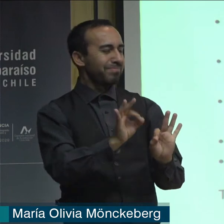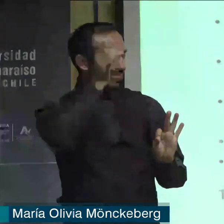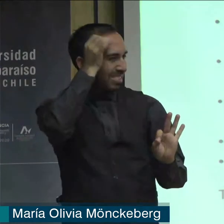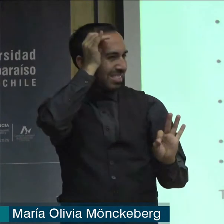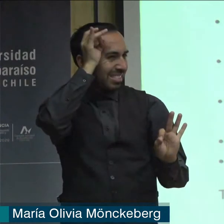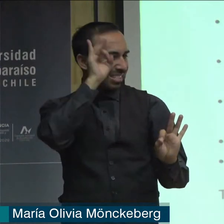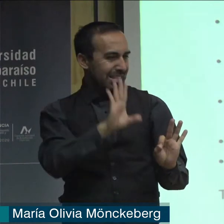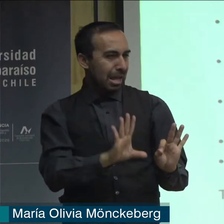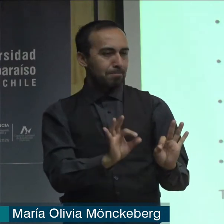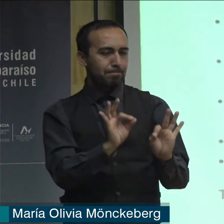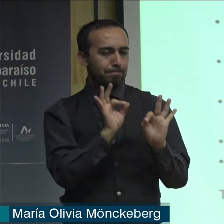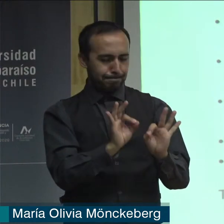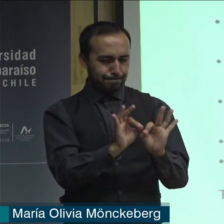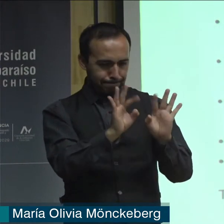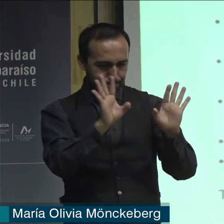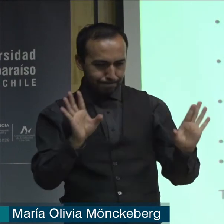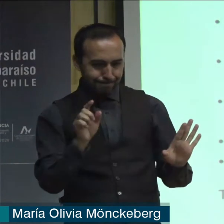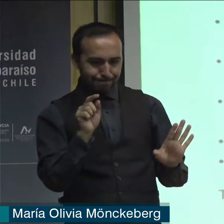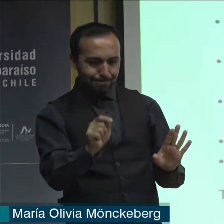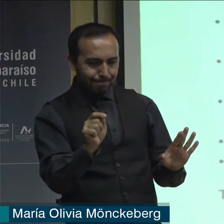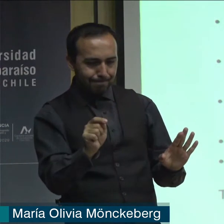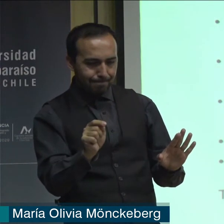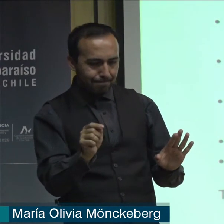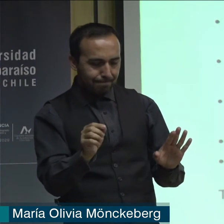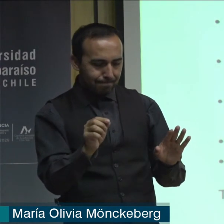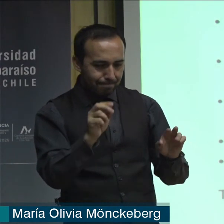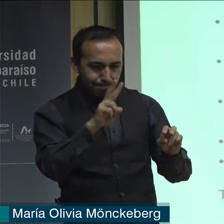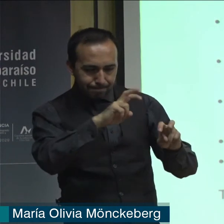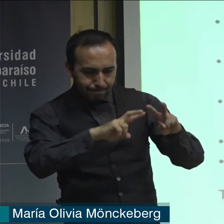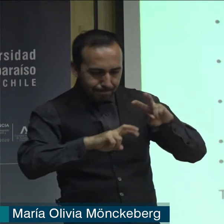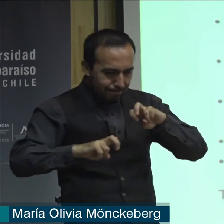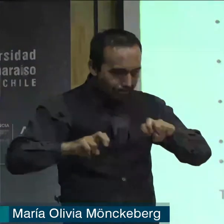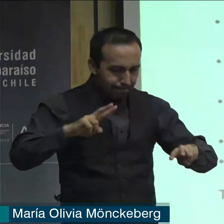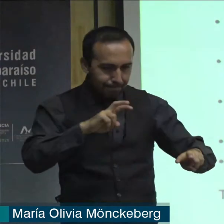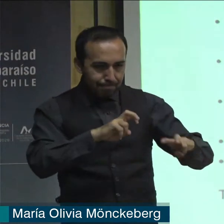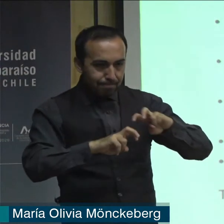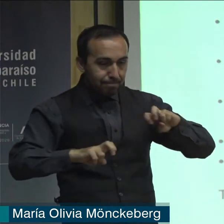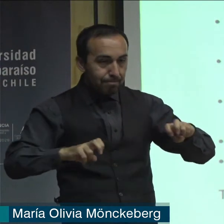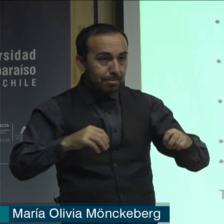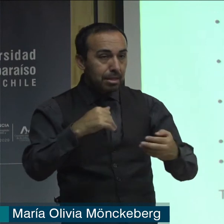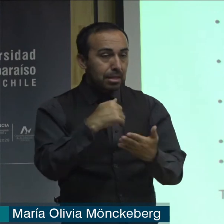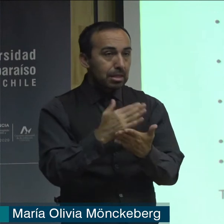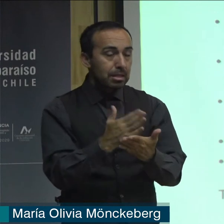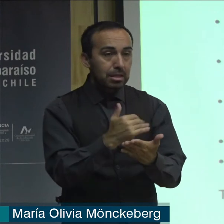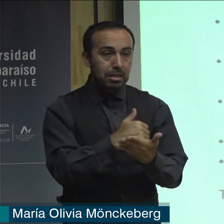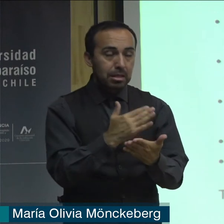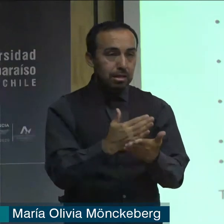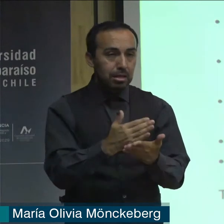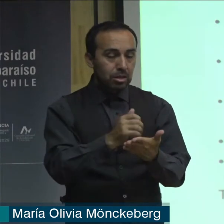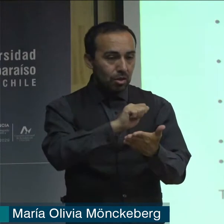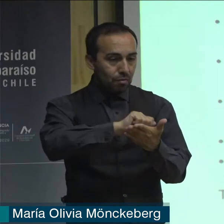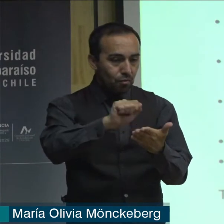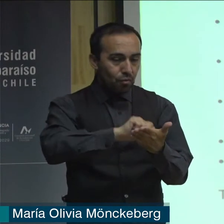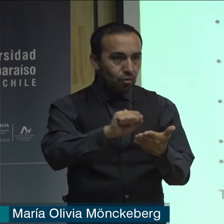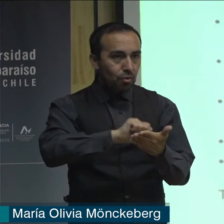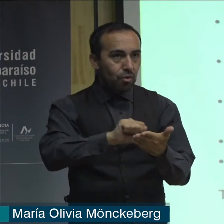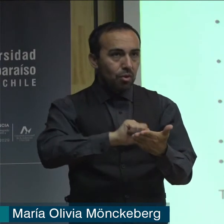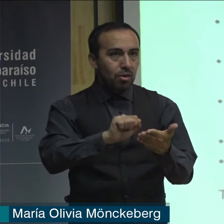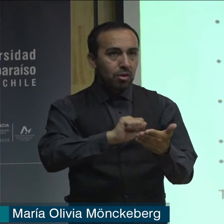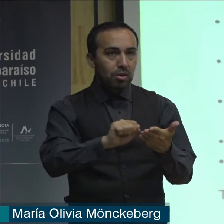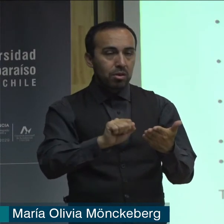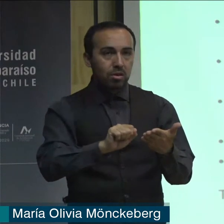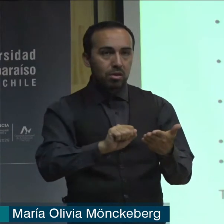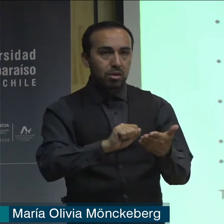esa comisión preparando el borrador o el bosquejo o el texto